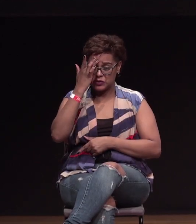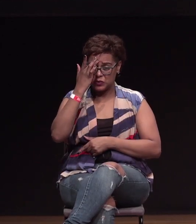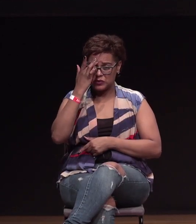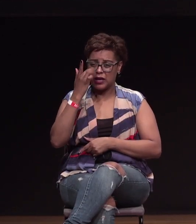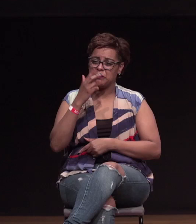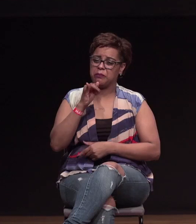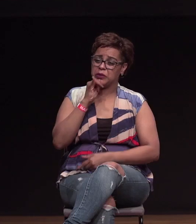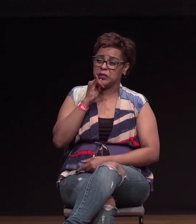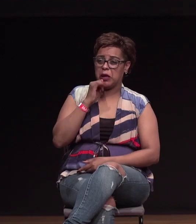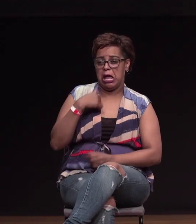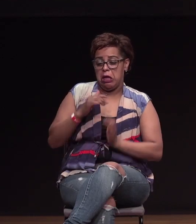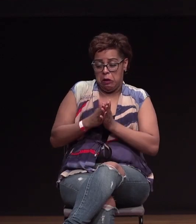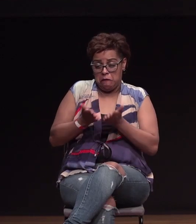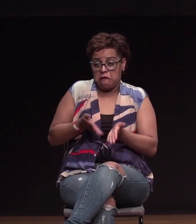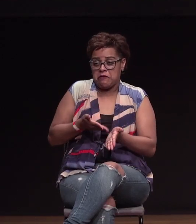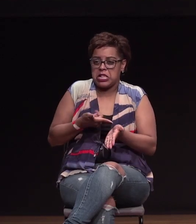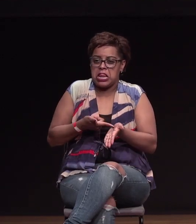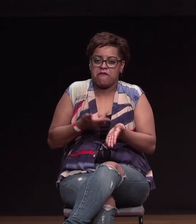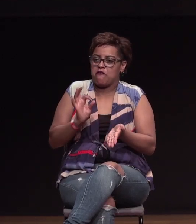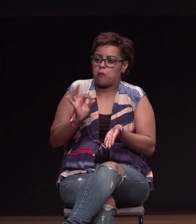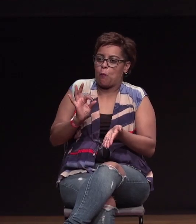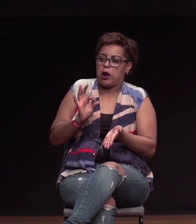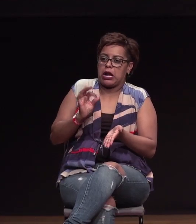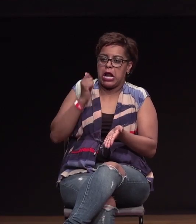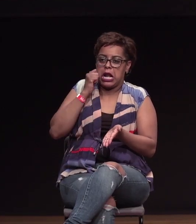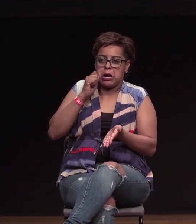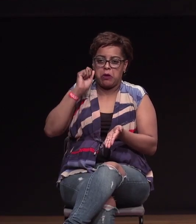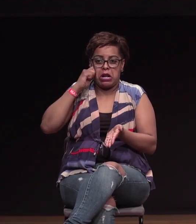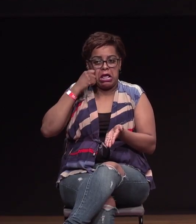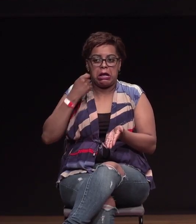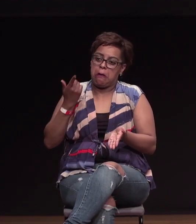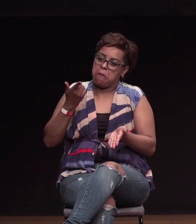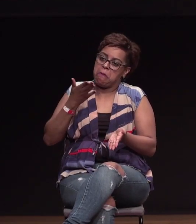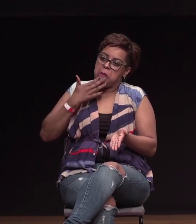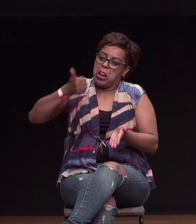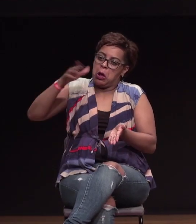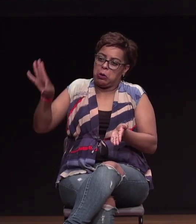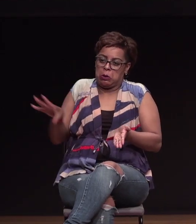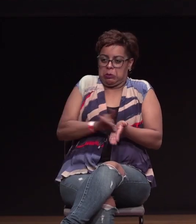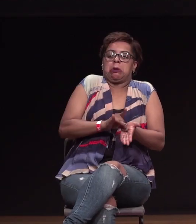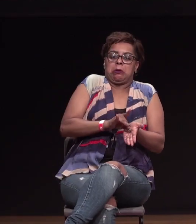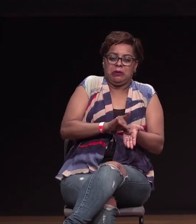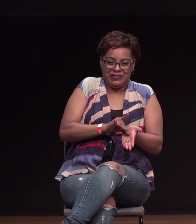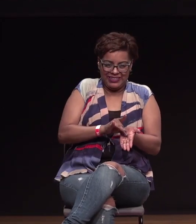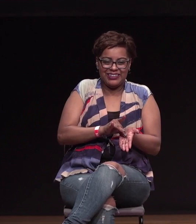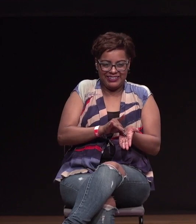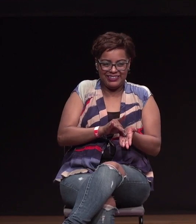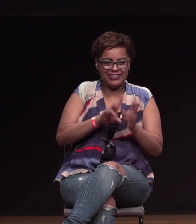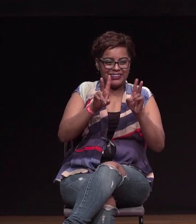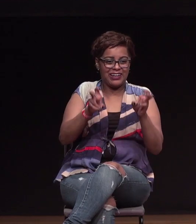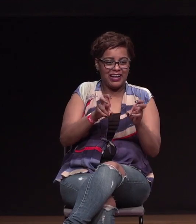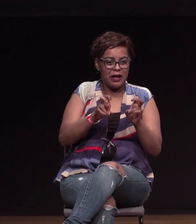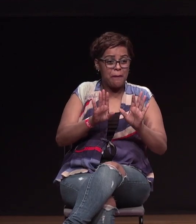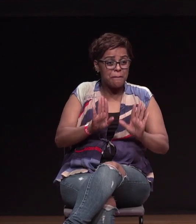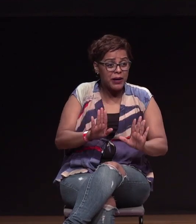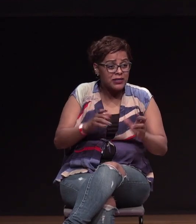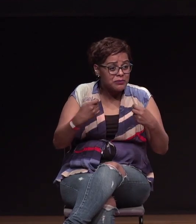pega mal para as figuras que estão fazendo as listas, os textos, não mencionar a gente,